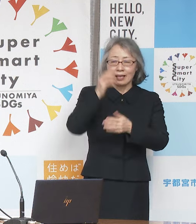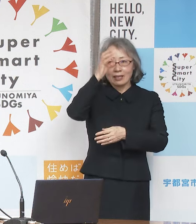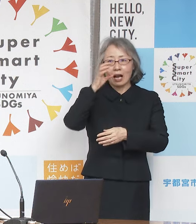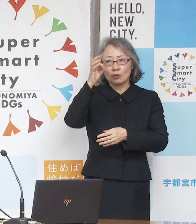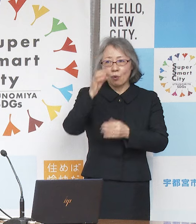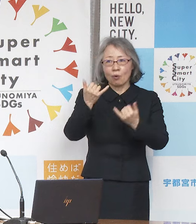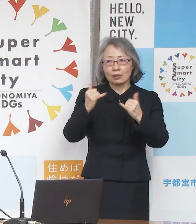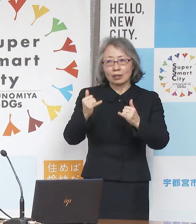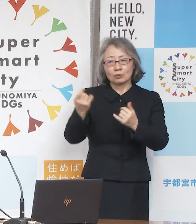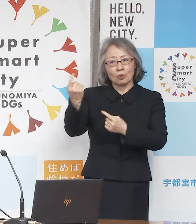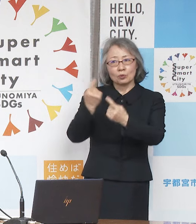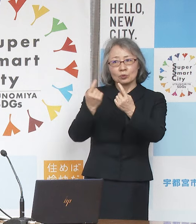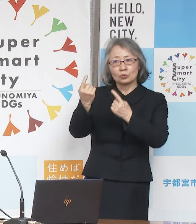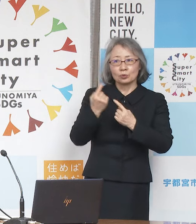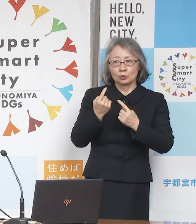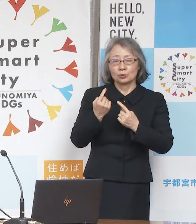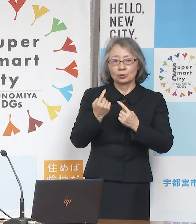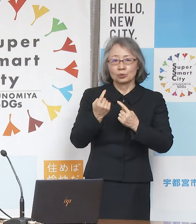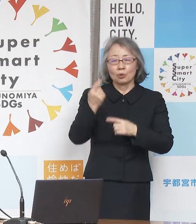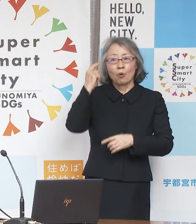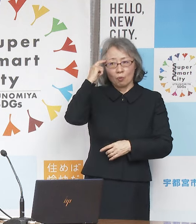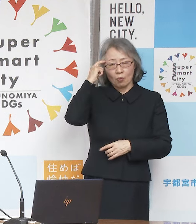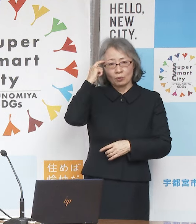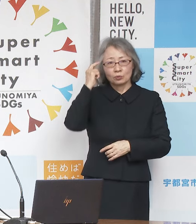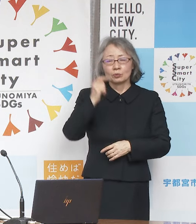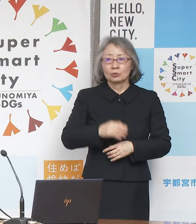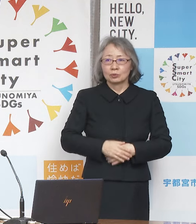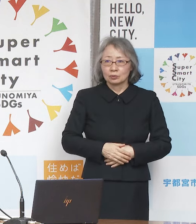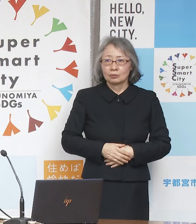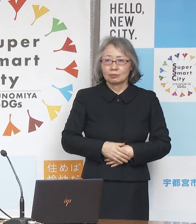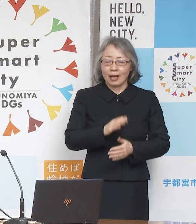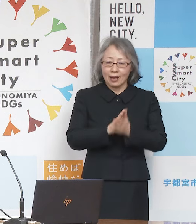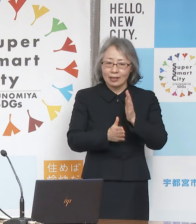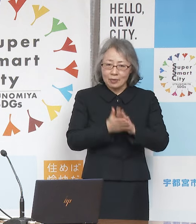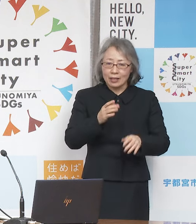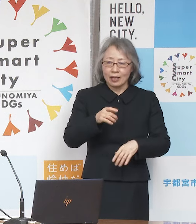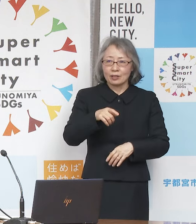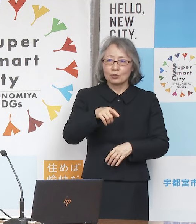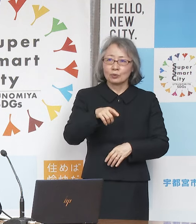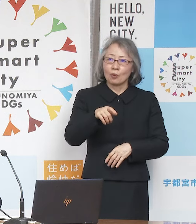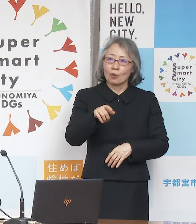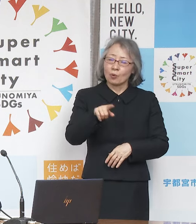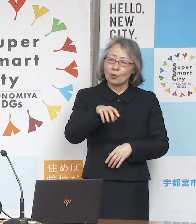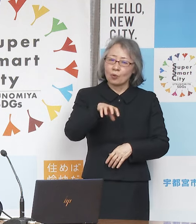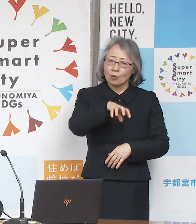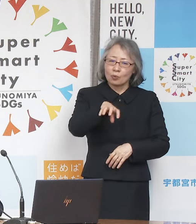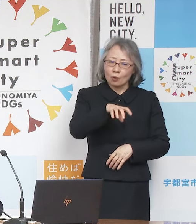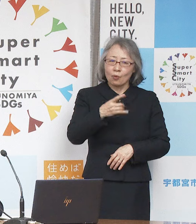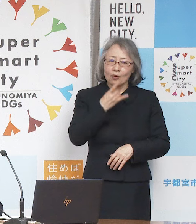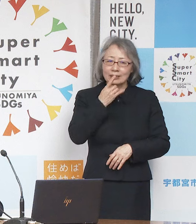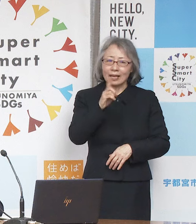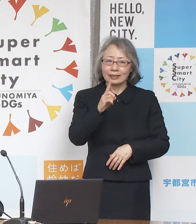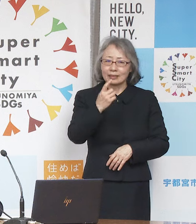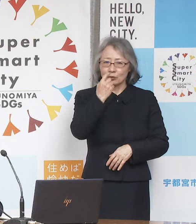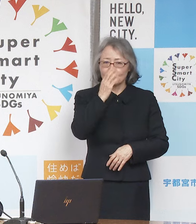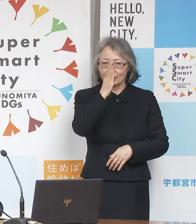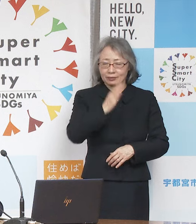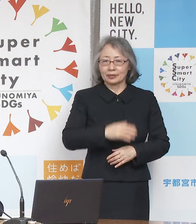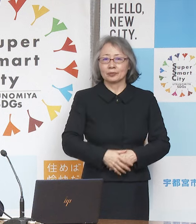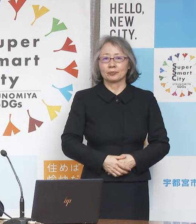ニーズもえ高いような要素があるかと思うんですが改めてその辺のどんなところに期待したいか一言いただけたらと思い